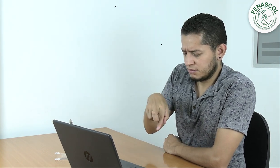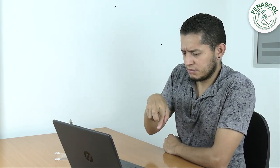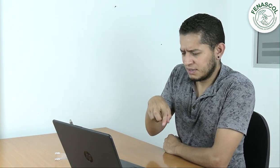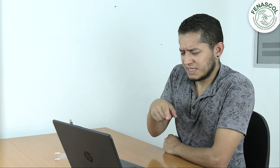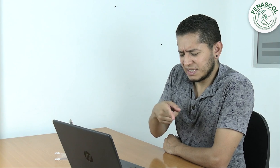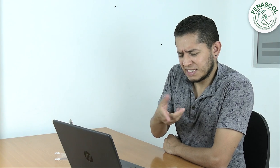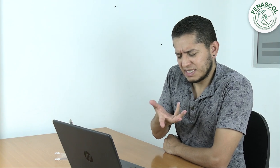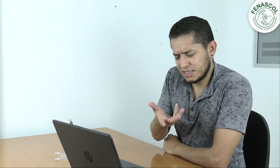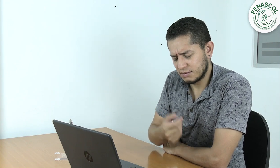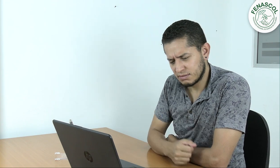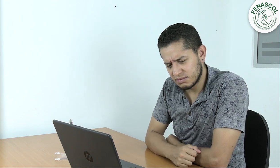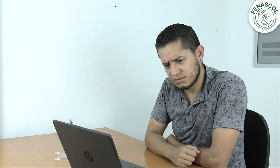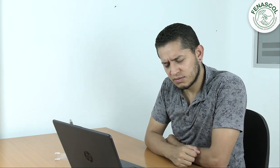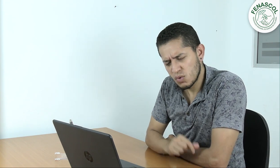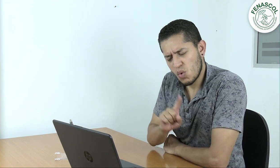¿Qué es el DNP?